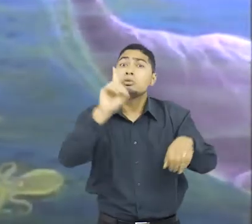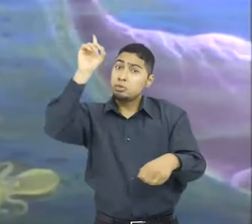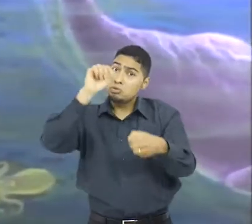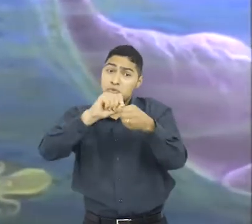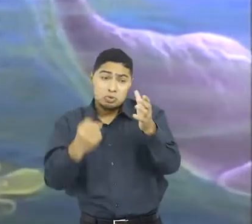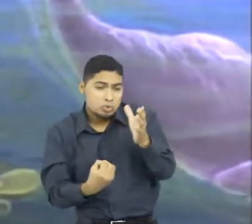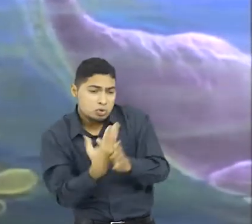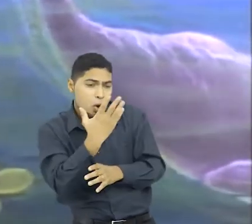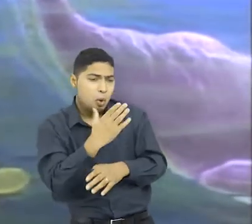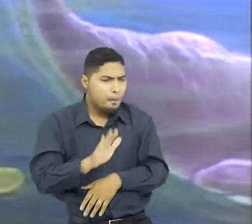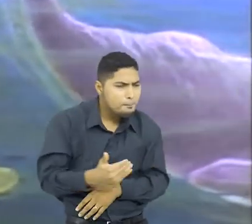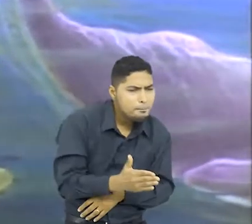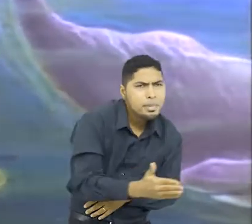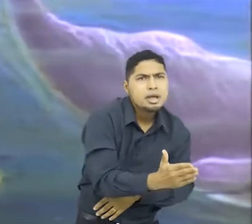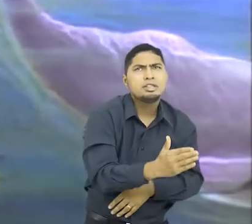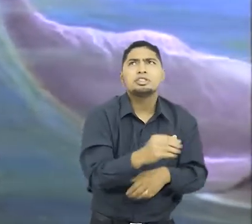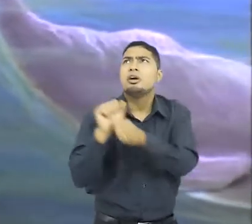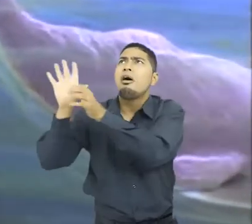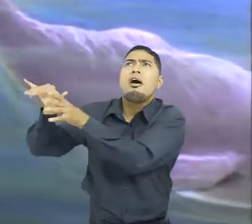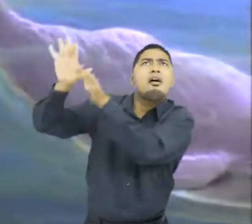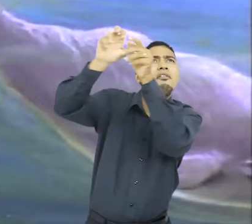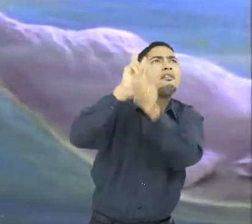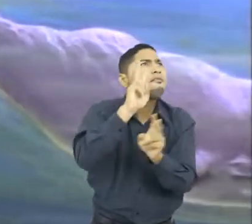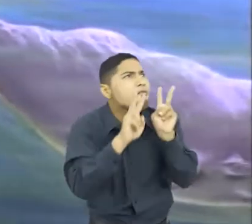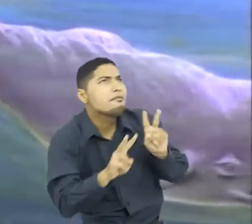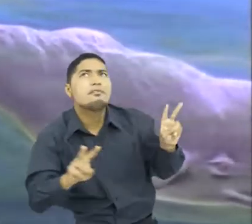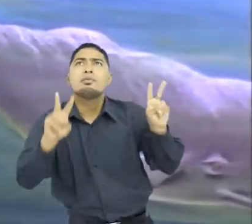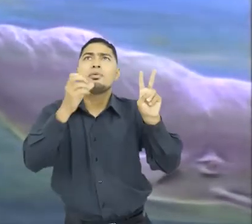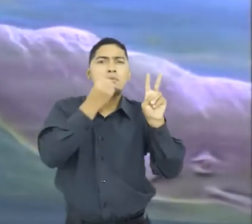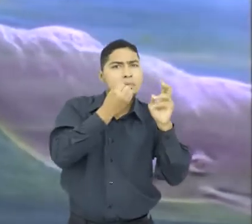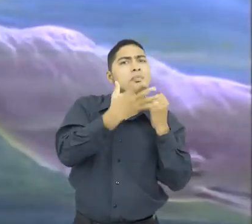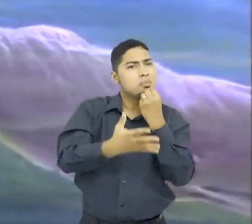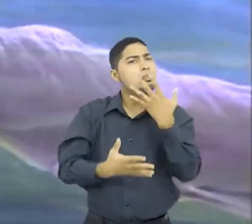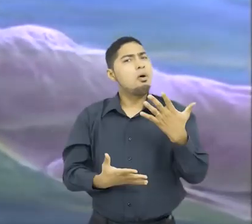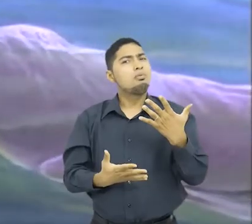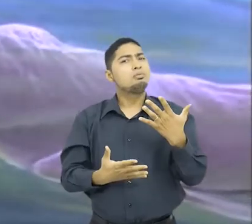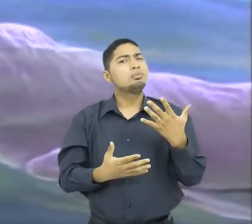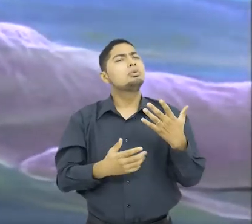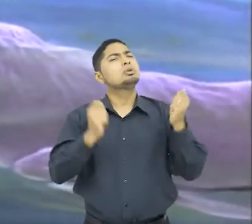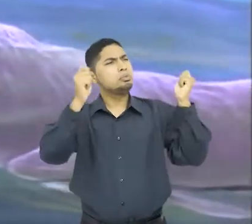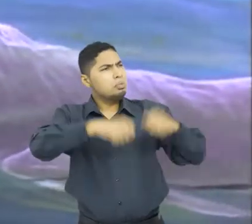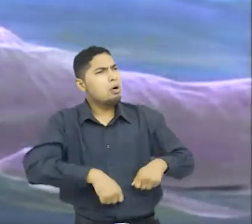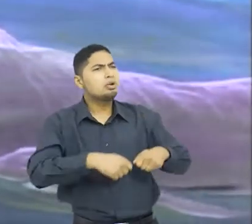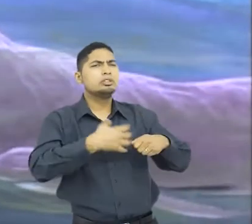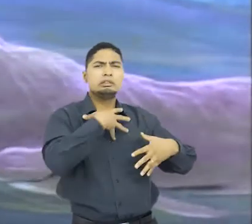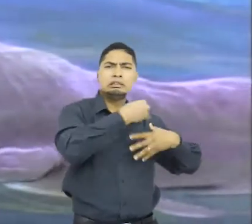grandes animais marinhos, criou peixes, aves, e viu que tudo era bom, e disse: sejam frutíferos e